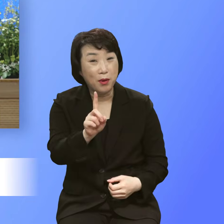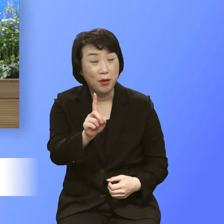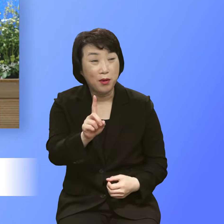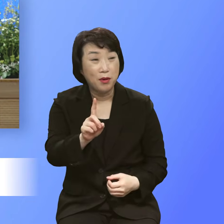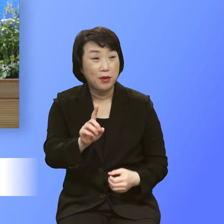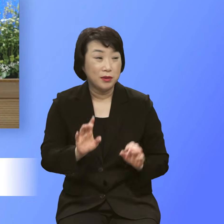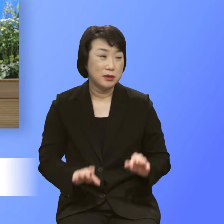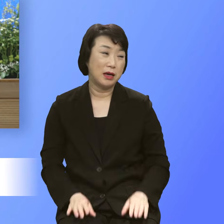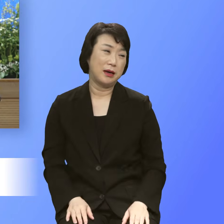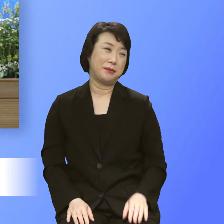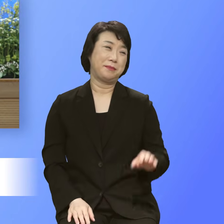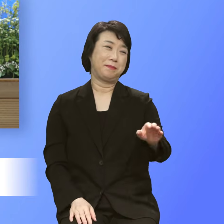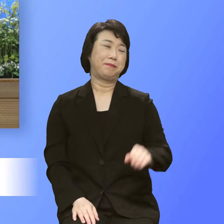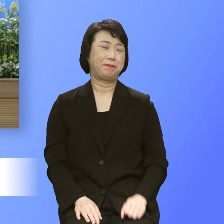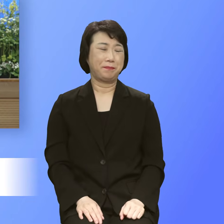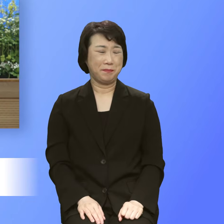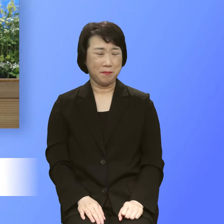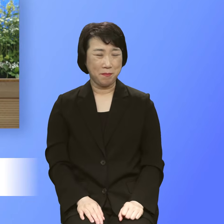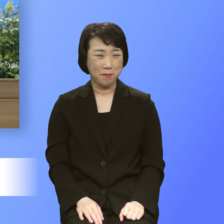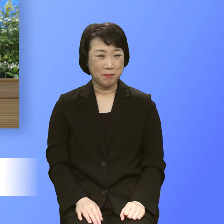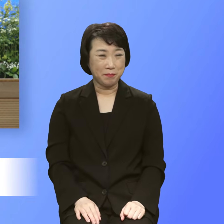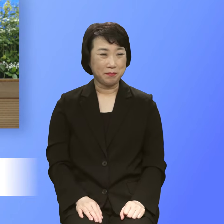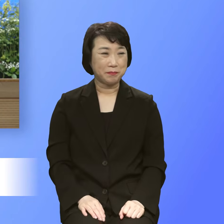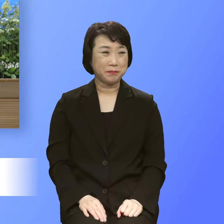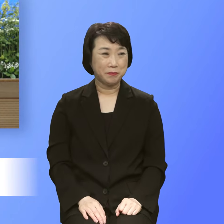그랬어? 야,